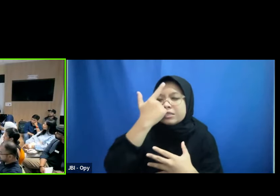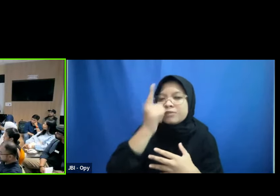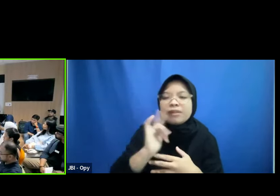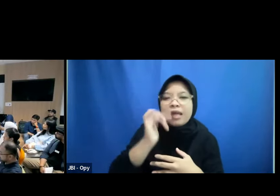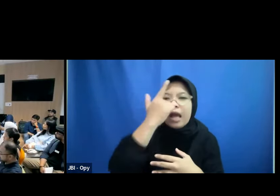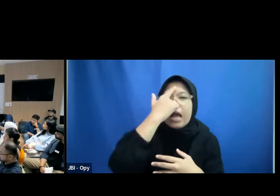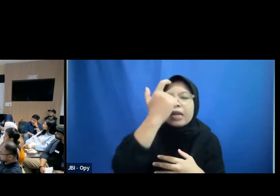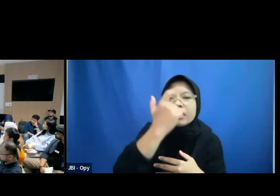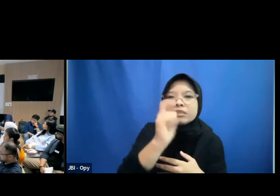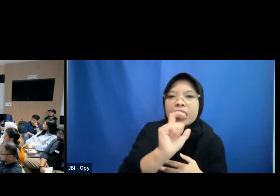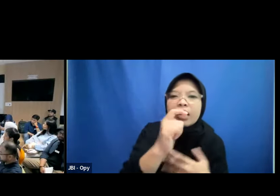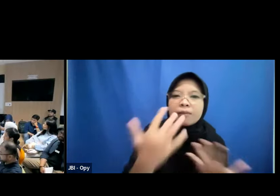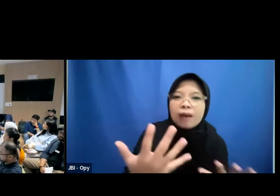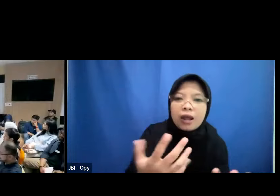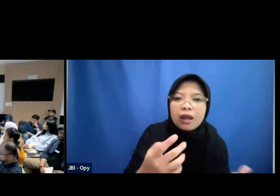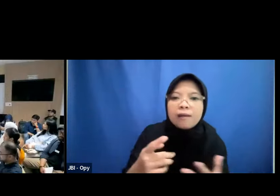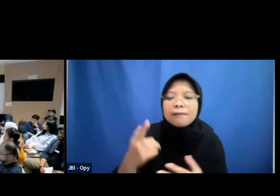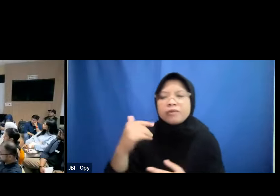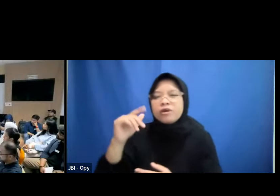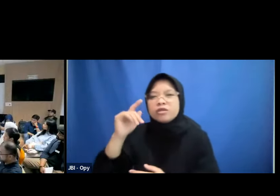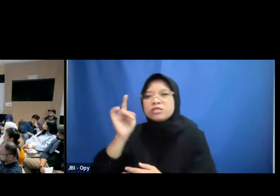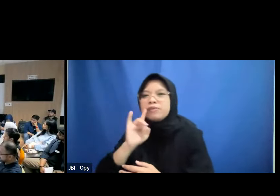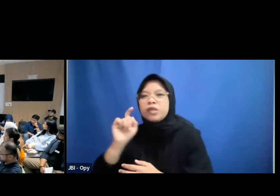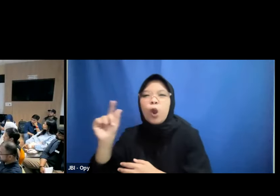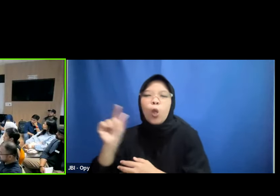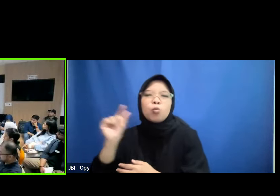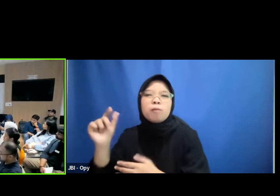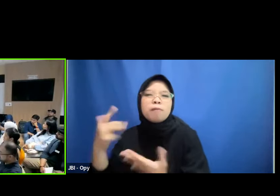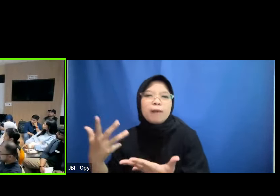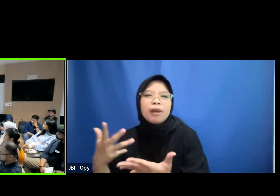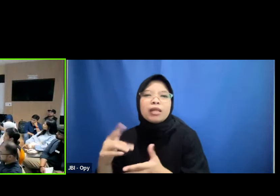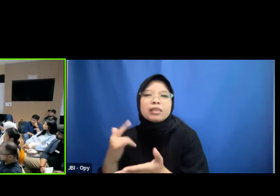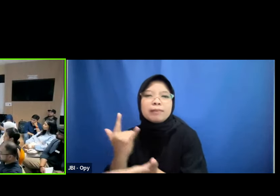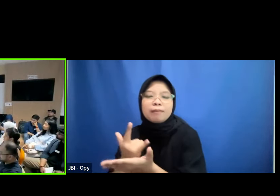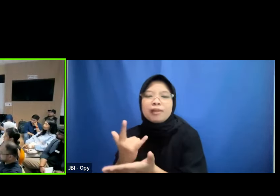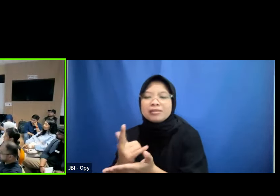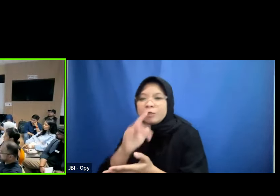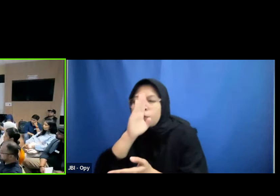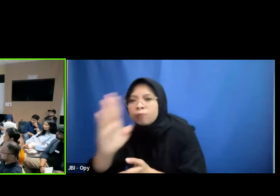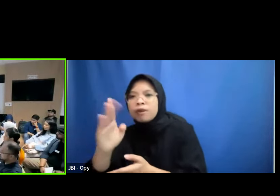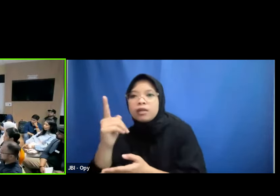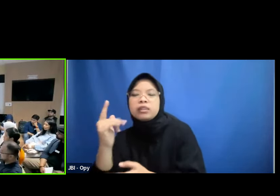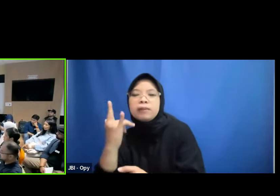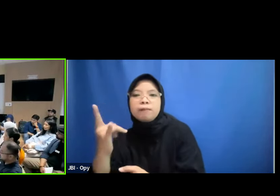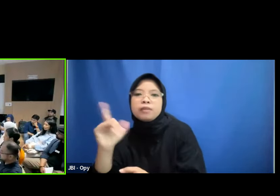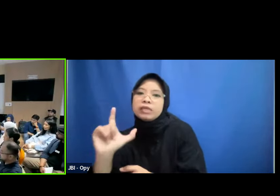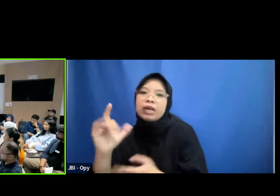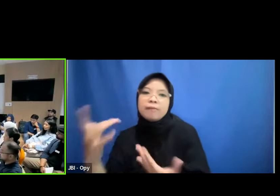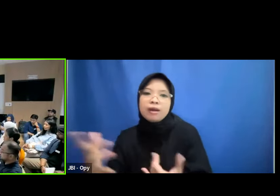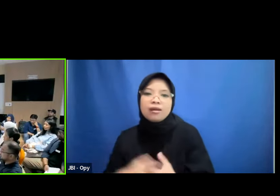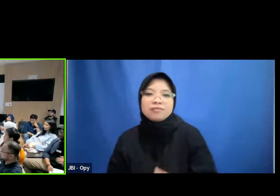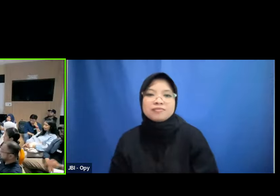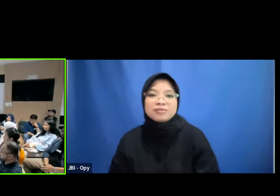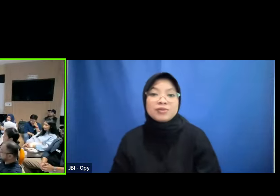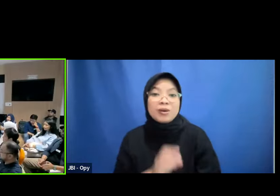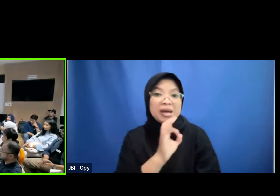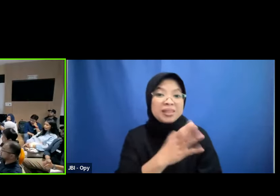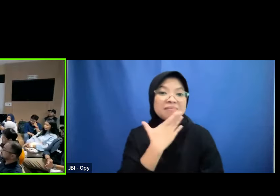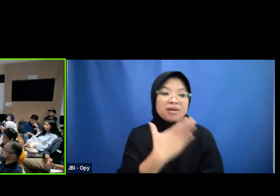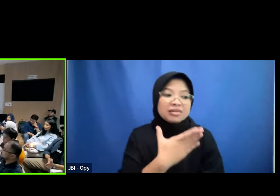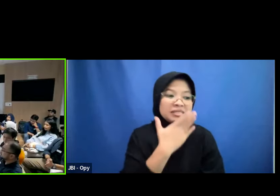gimana dan kalauis tuh tipsnya apa sih biar tetaping gitu oke Thank you kak